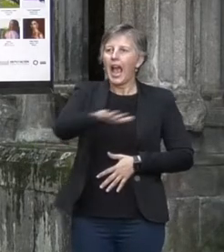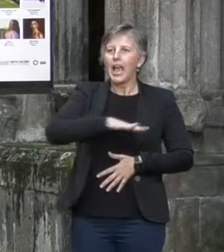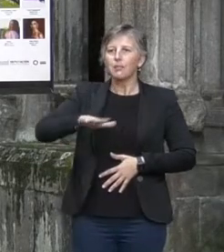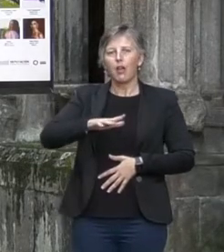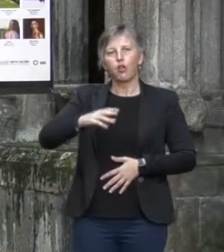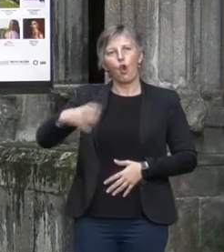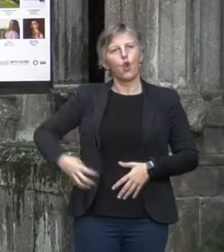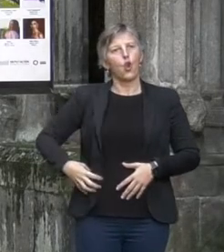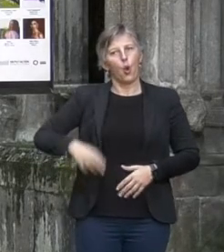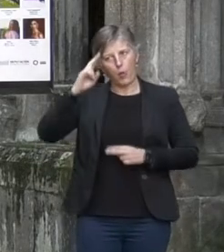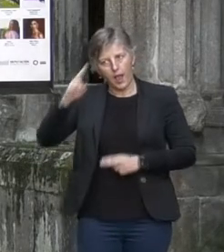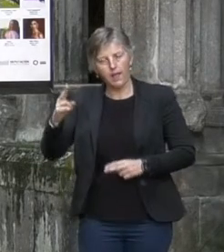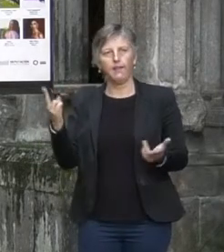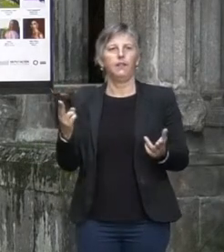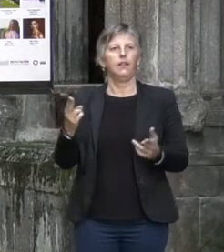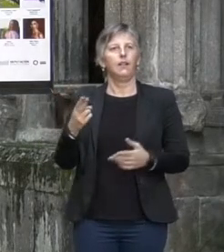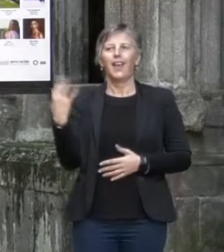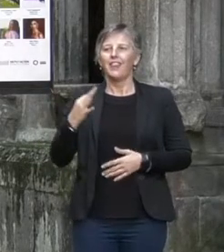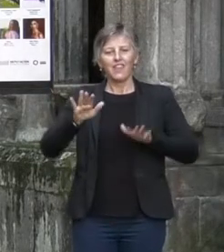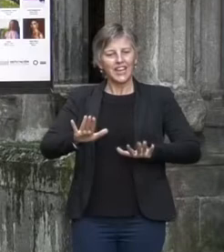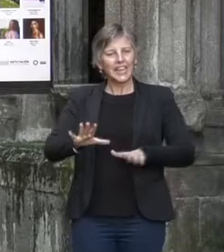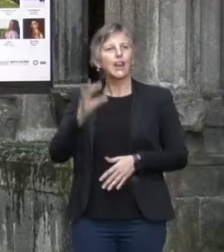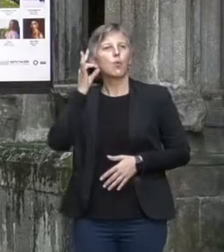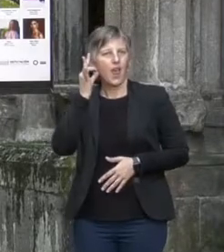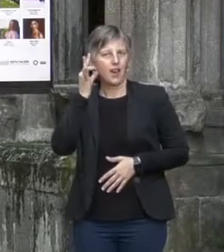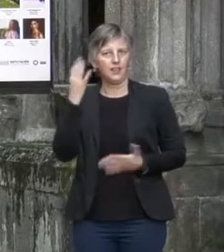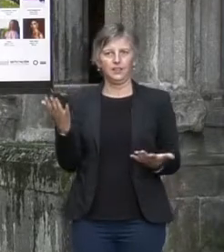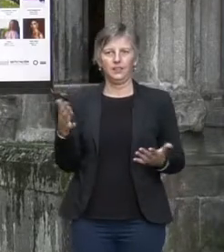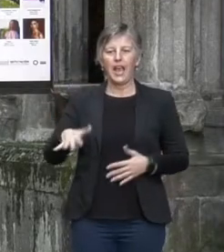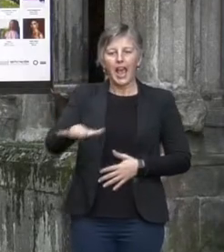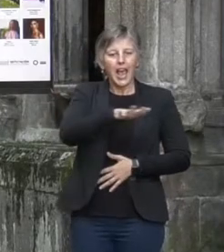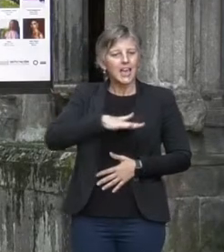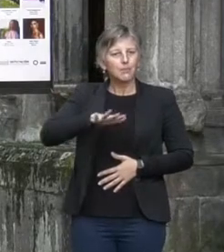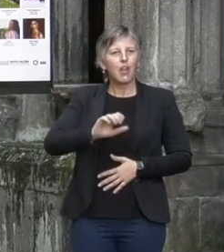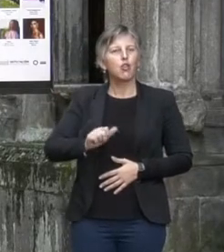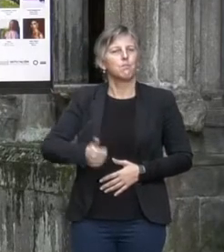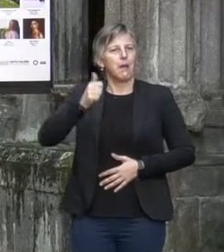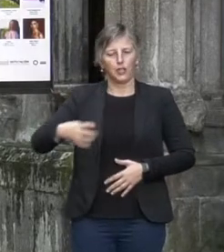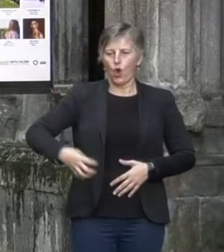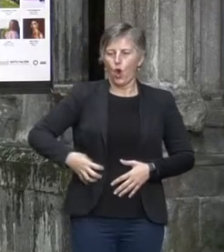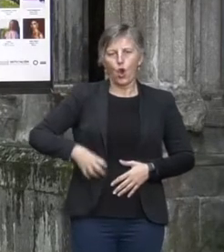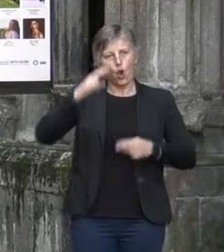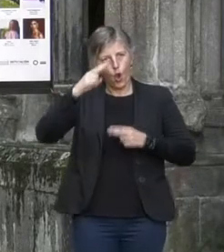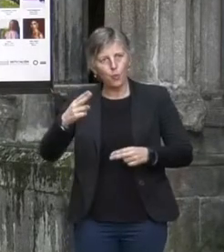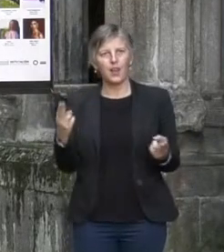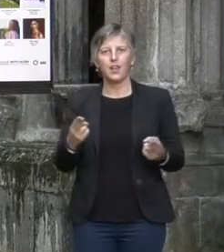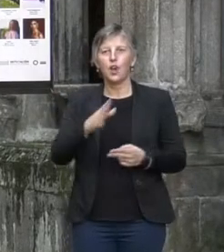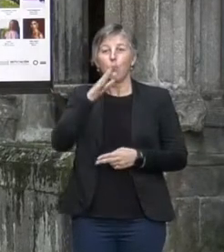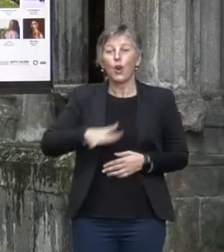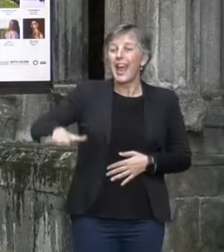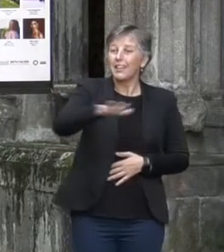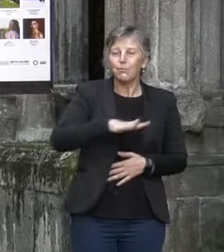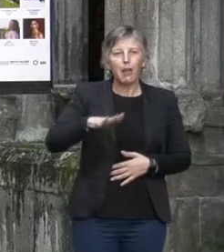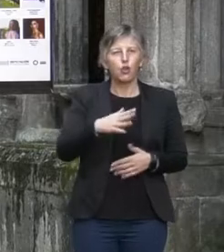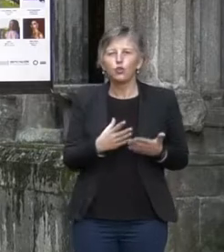nobre, onde temos que estar as mulleres, nos espacios máis nobres, porque todos os